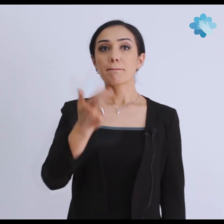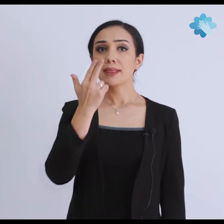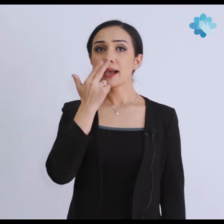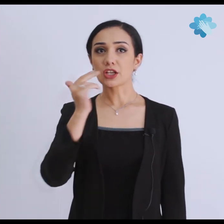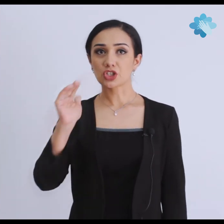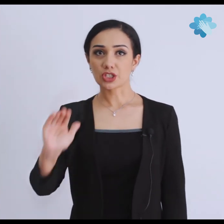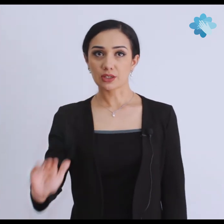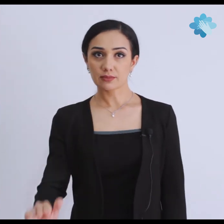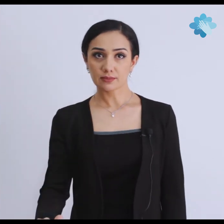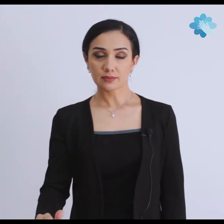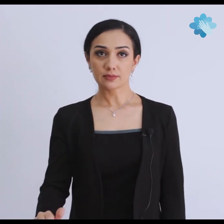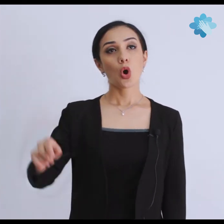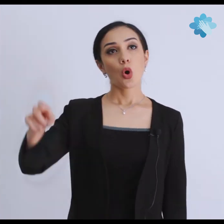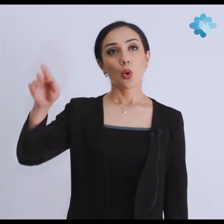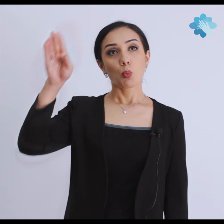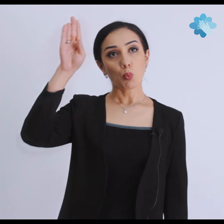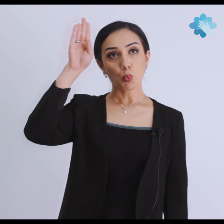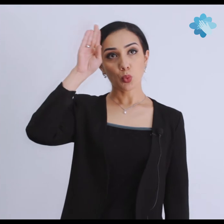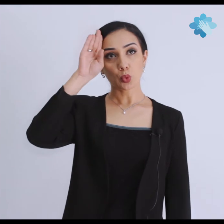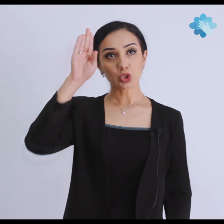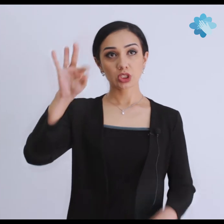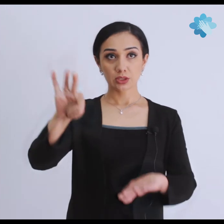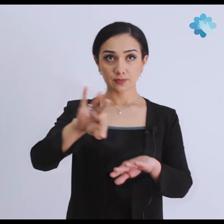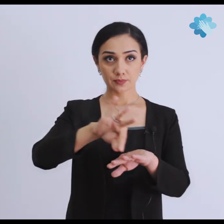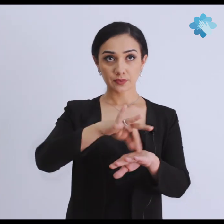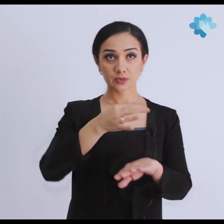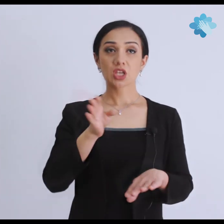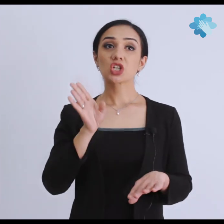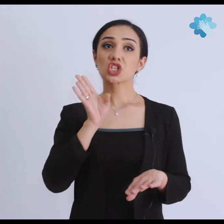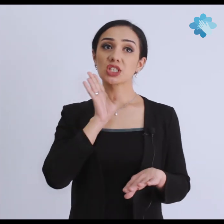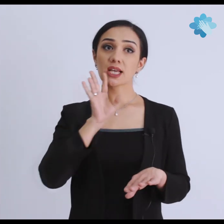младший муж жанна